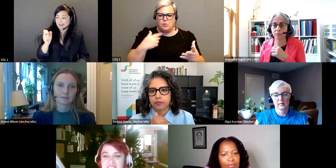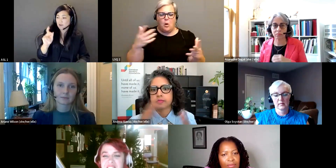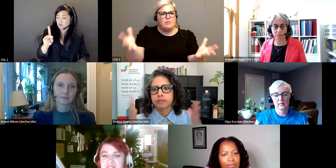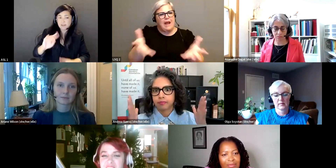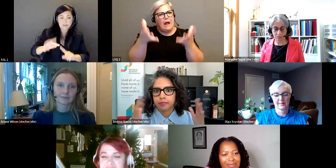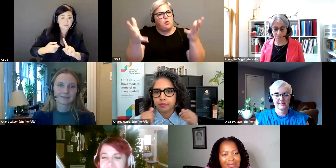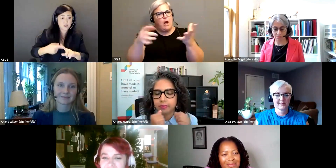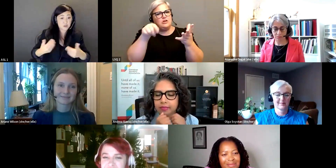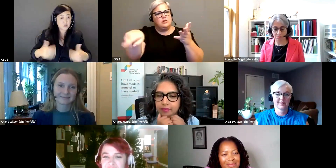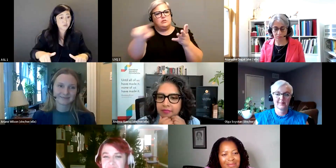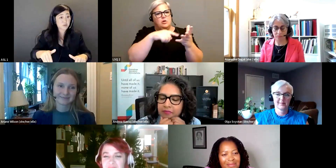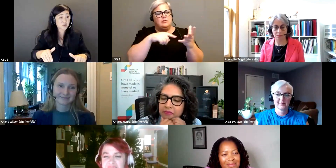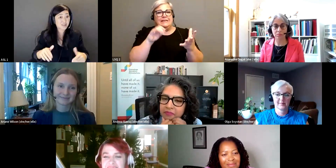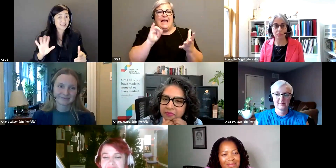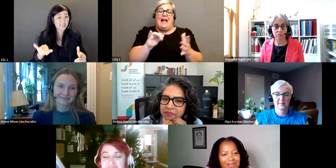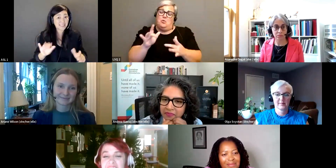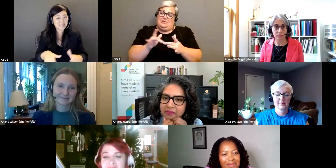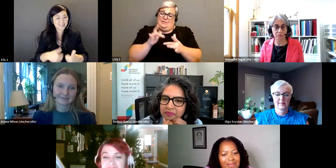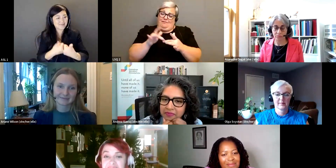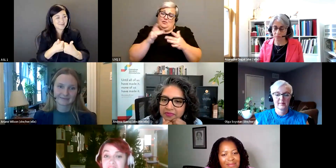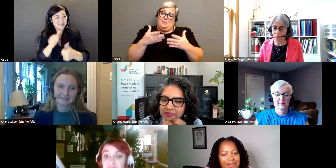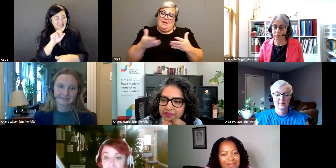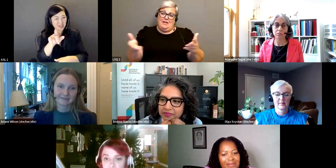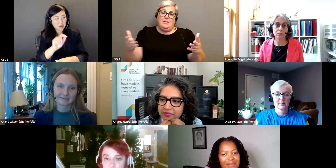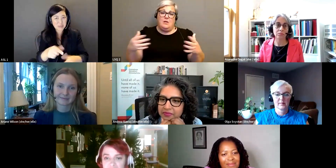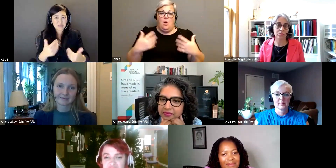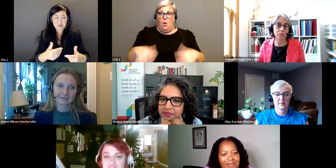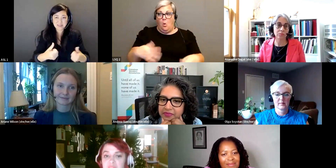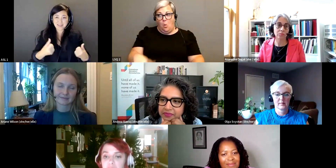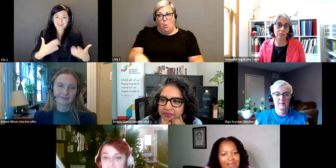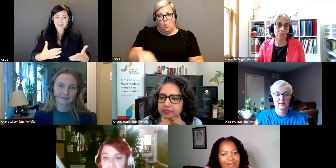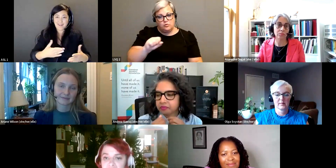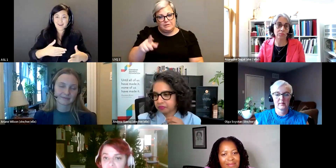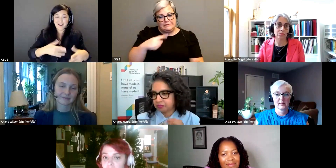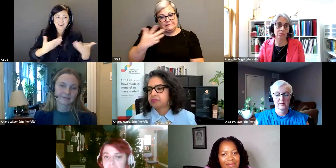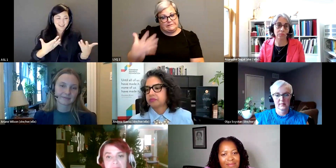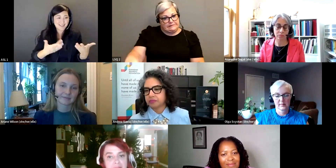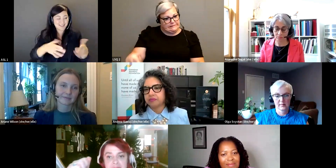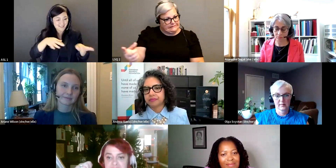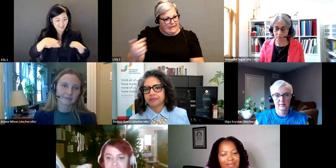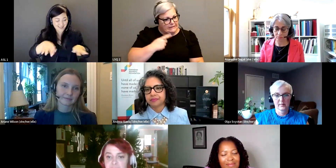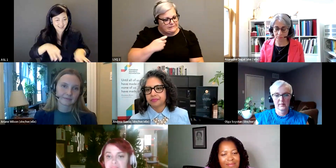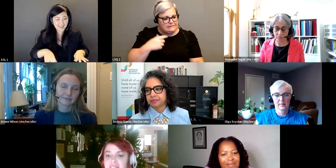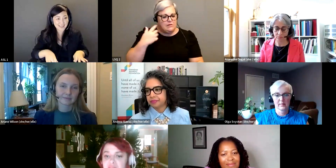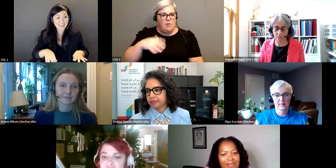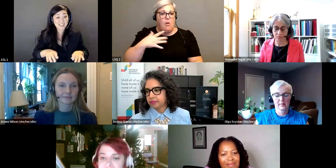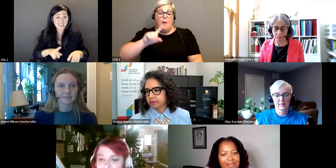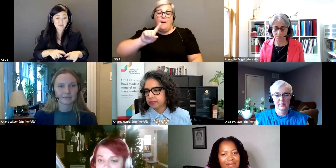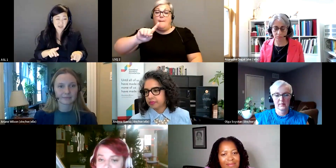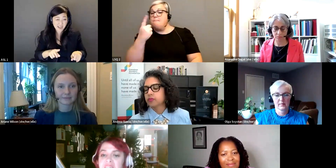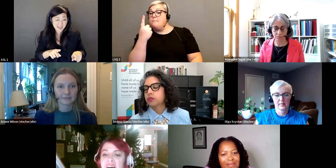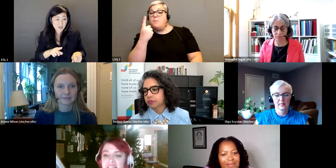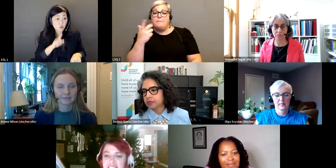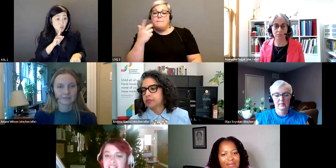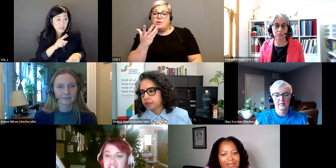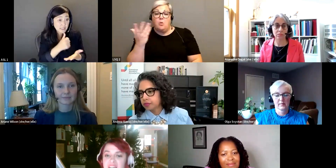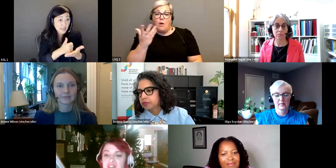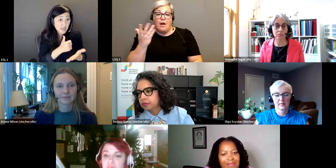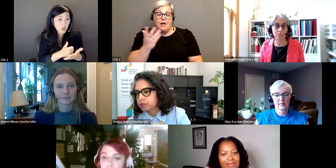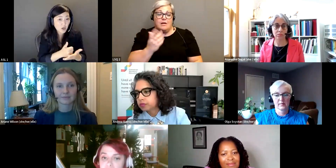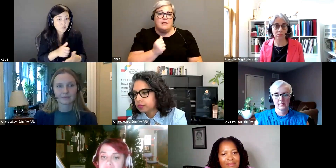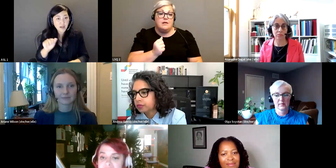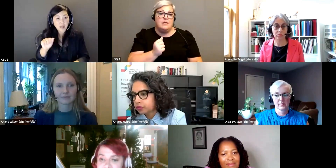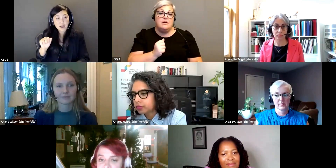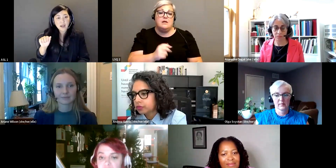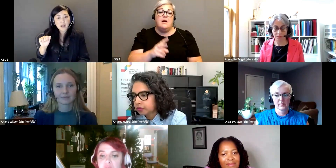qui sont les plus à risque? Ce sont de très grandes questions. Je vais essayer d'y répondre rapidement. Je crois que la première question, sujet